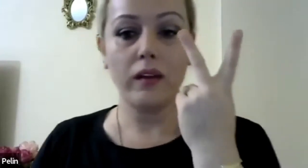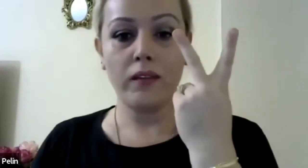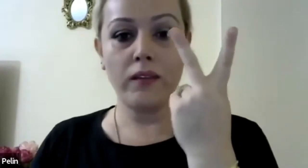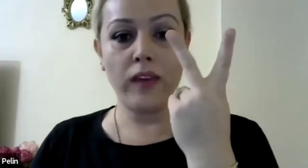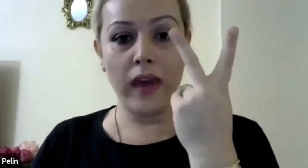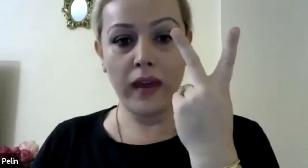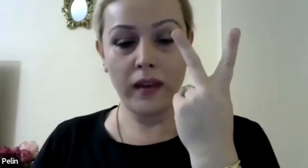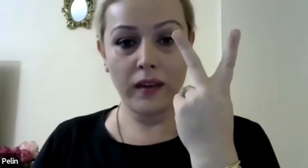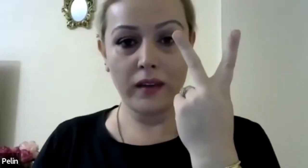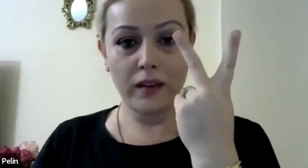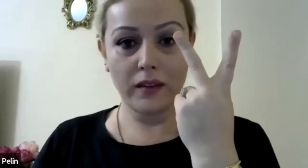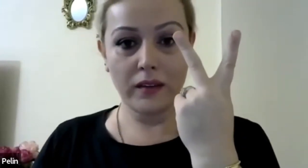V.